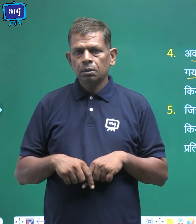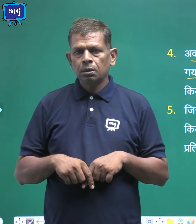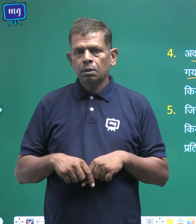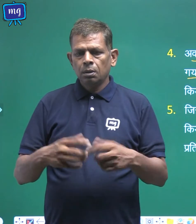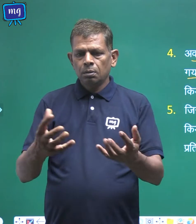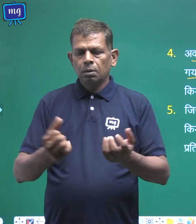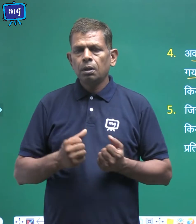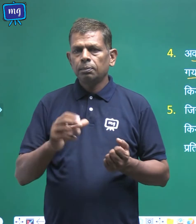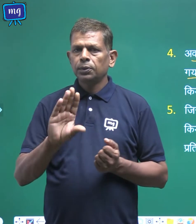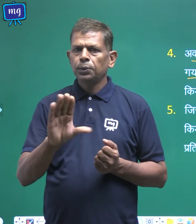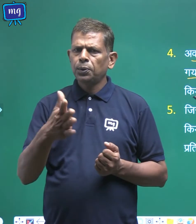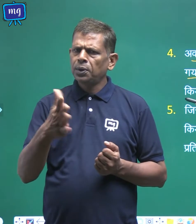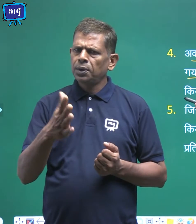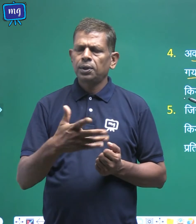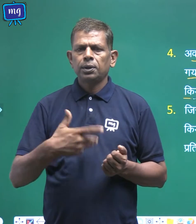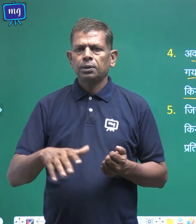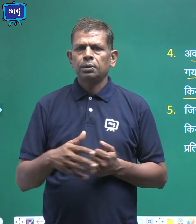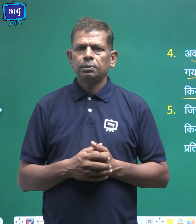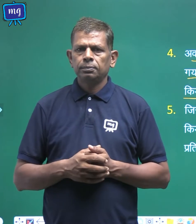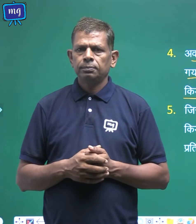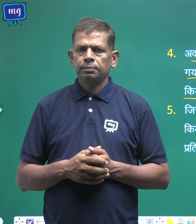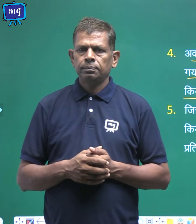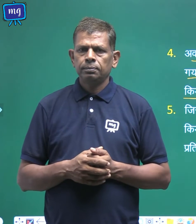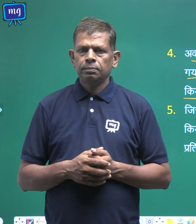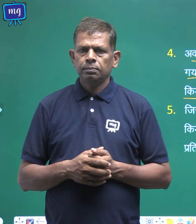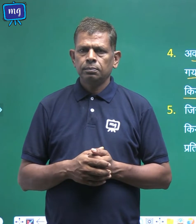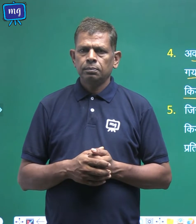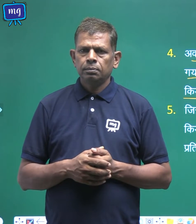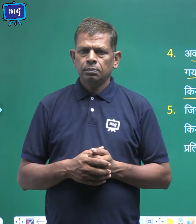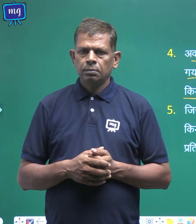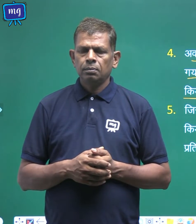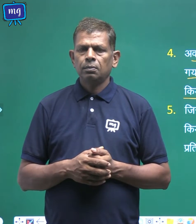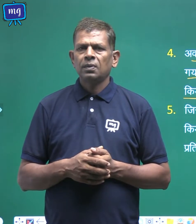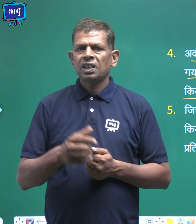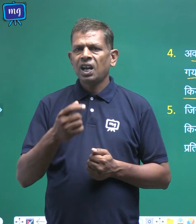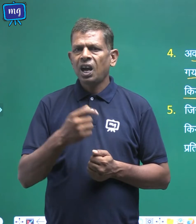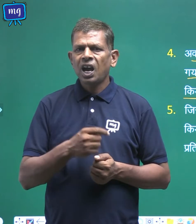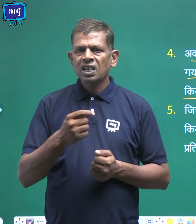प्राप्त नहीं किया जा सकता लेंस द्वारा।